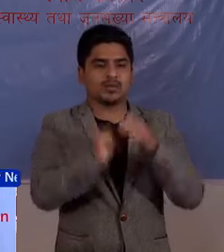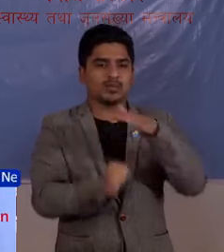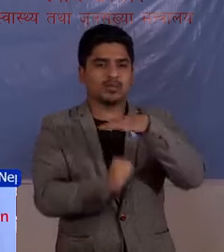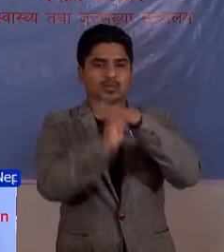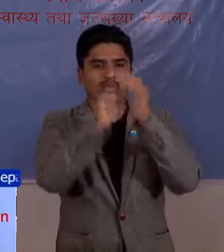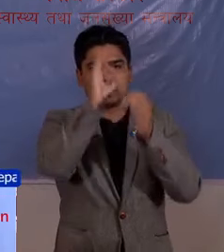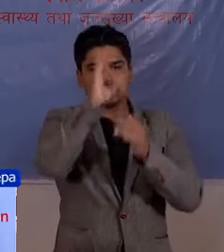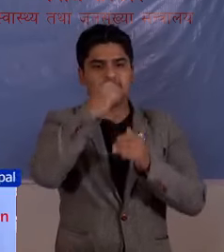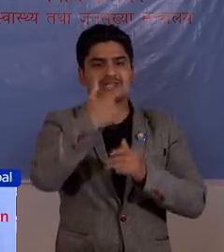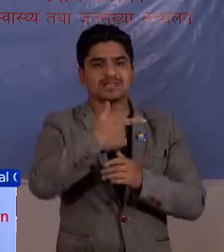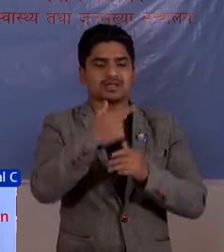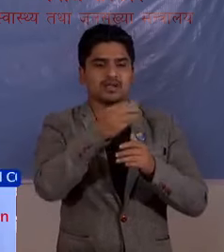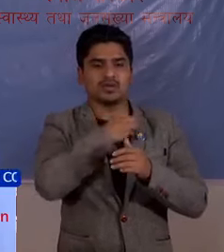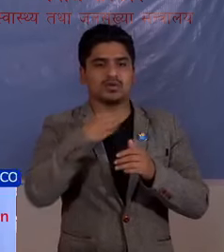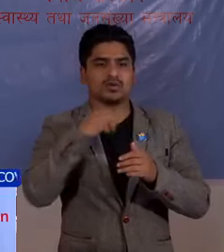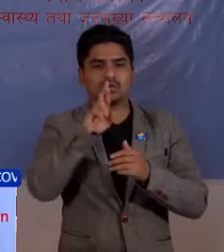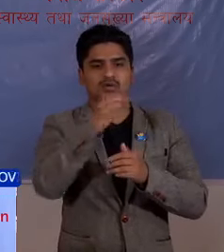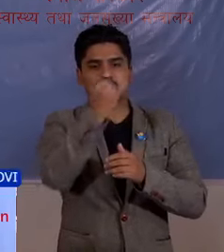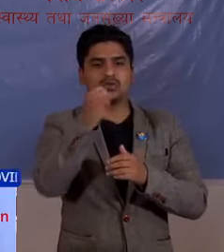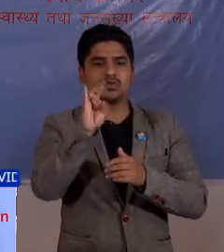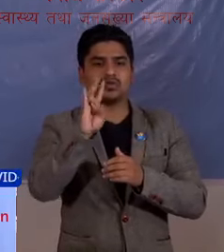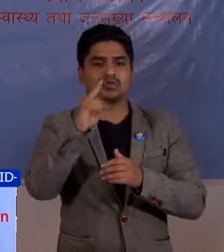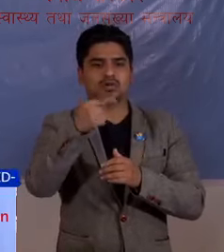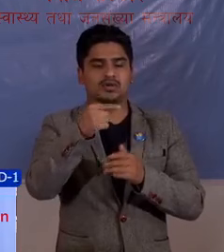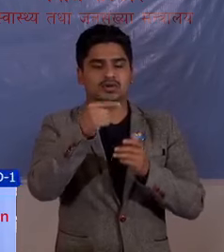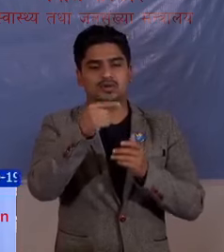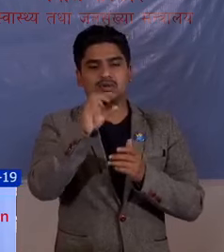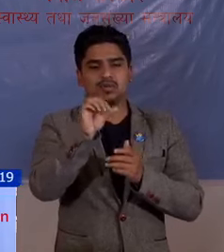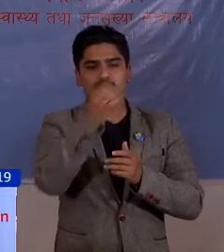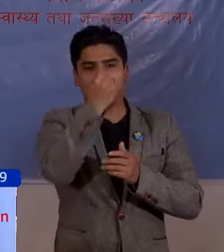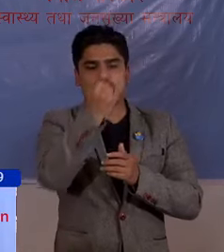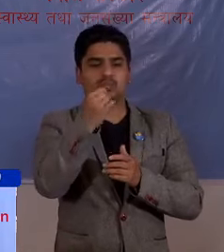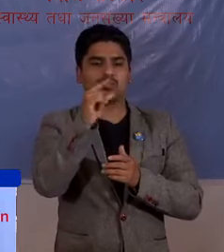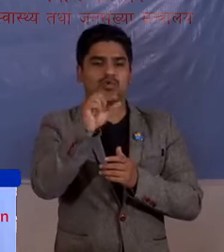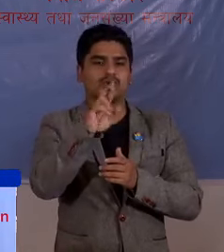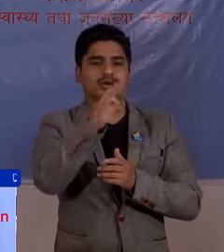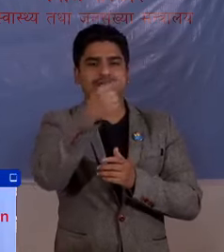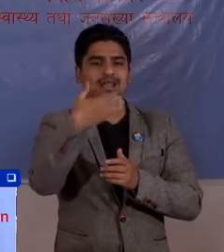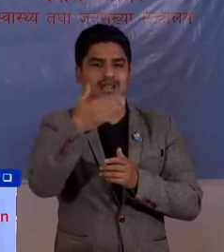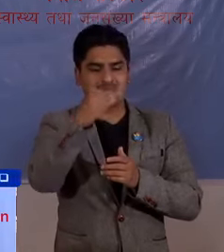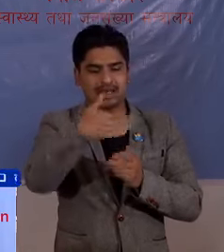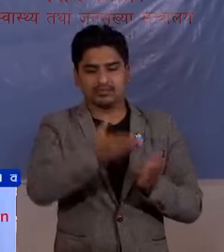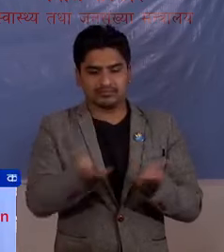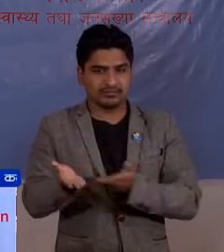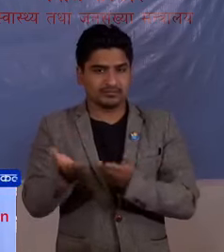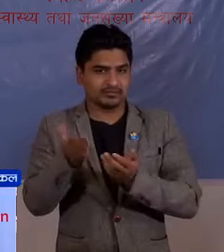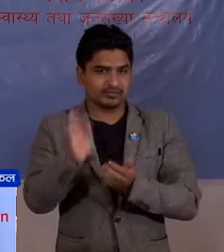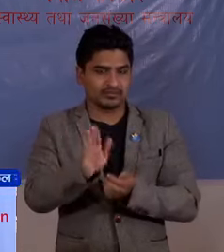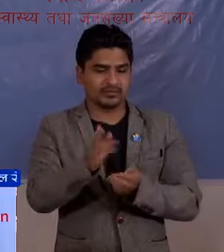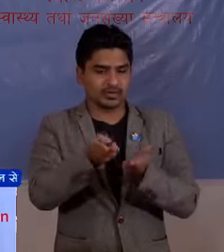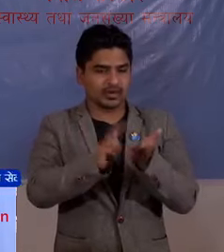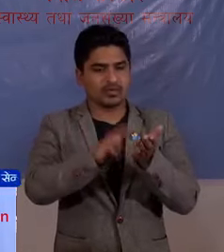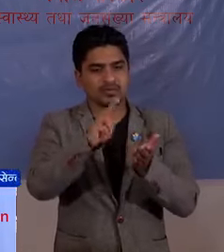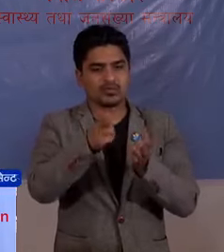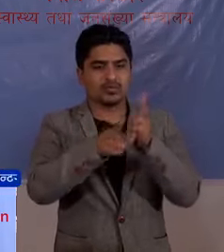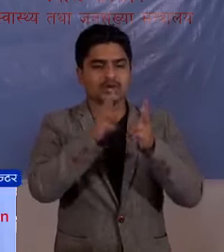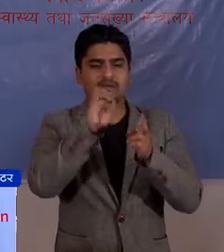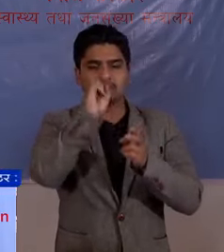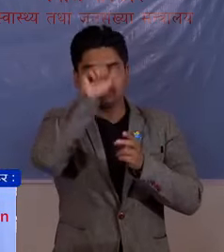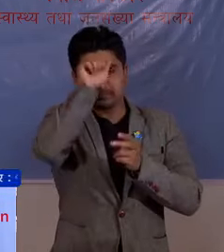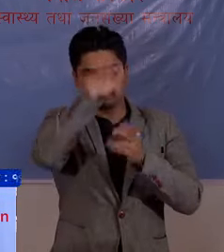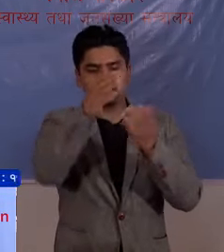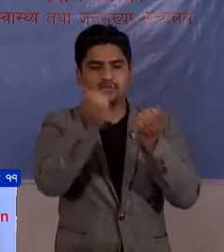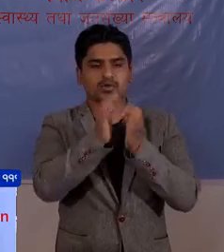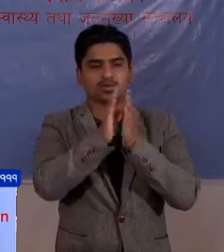प्रमुख विशेषज्ञ डाक्टर रोशन पोखरेललाई यहाँ निम्ताएका छौँ। उहाँलाई म थप कुरा भनिदिनु हुन